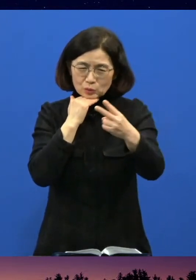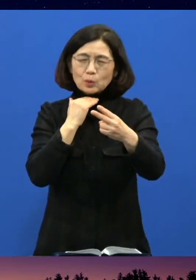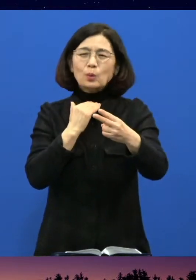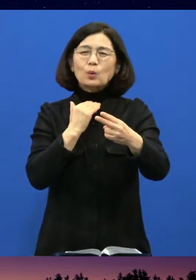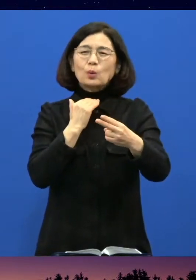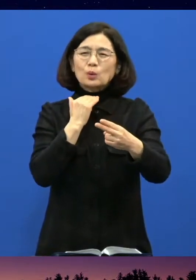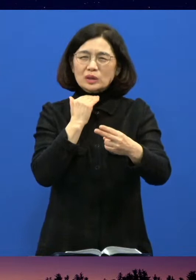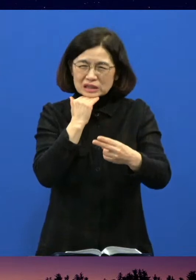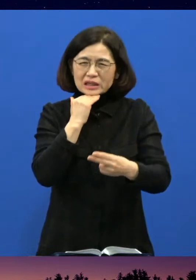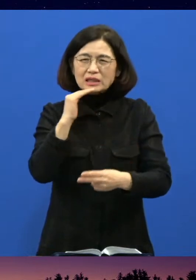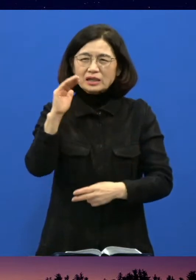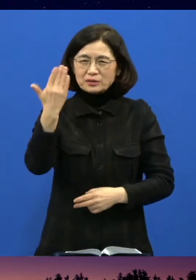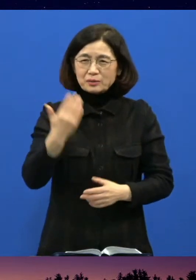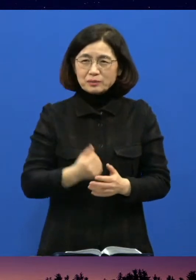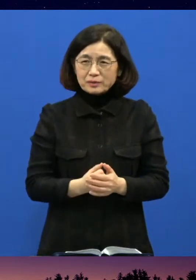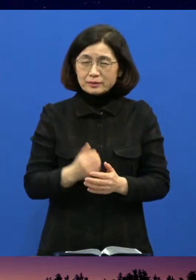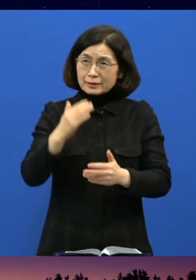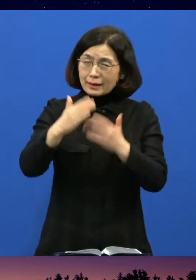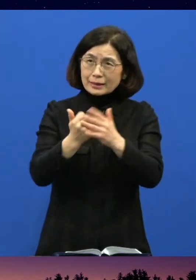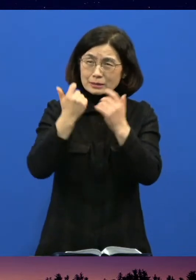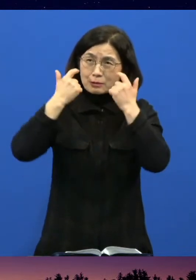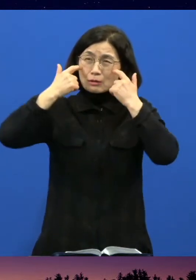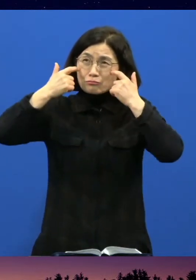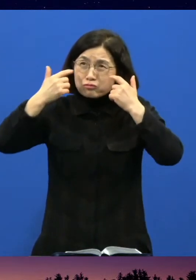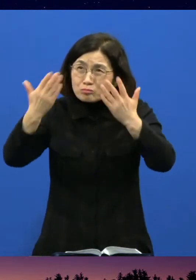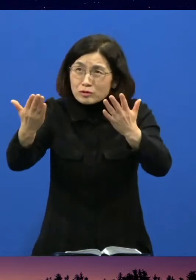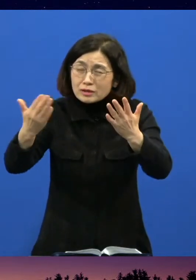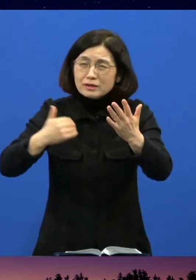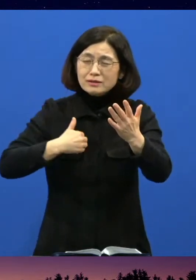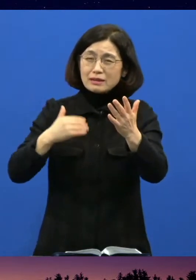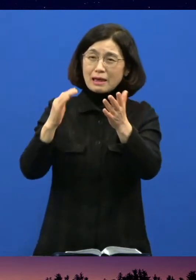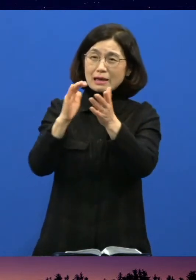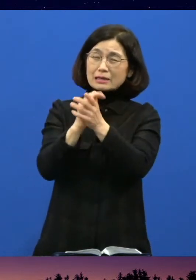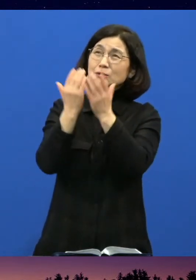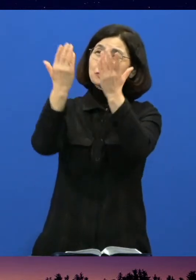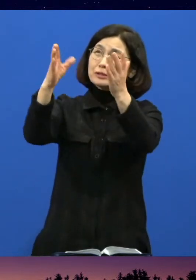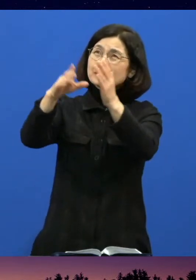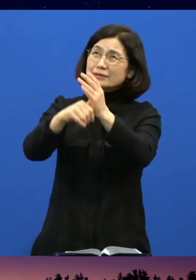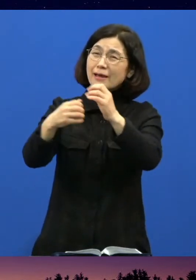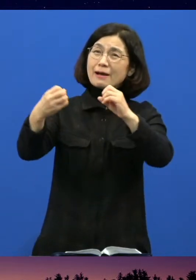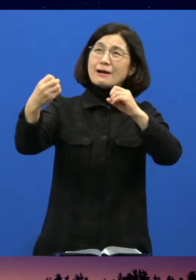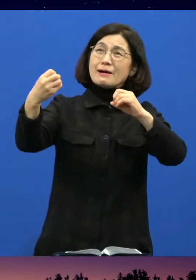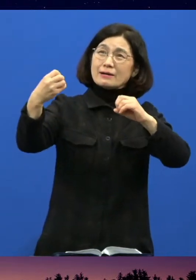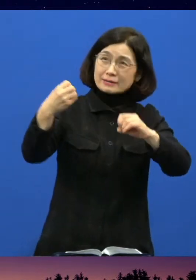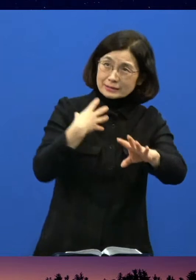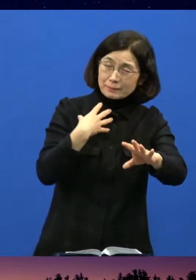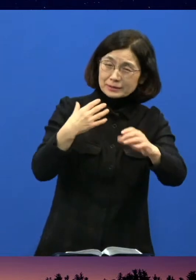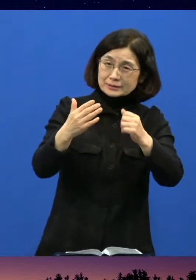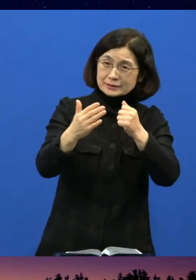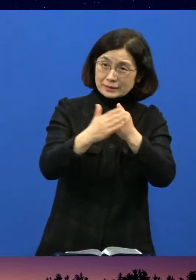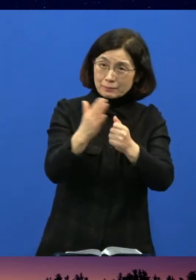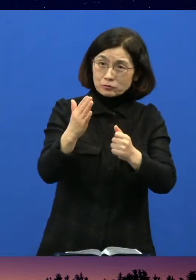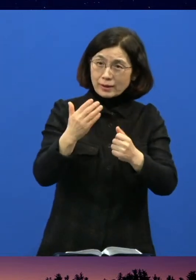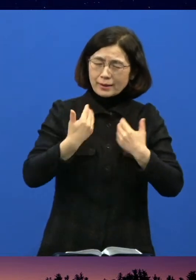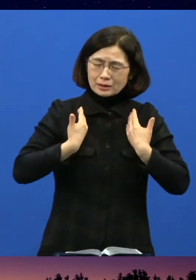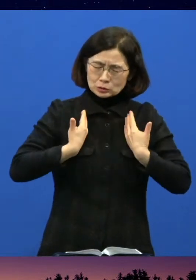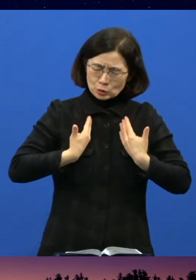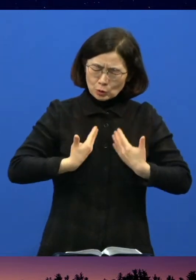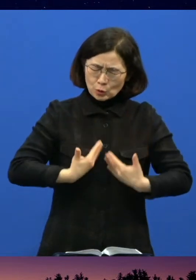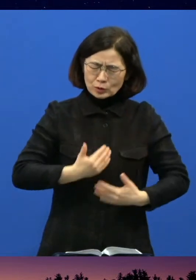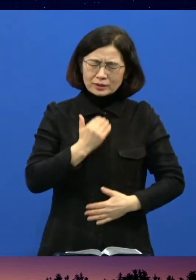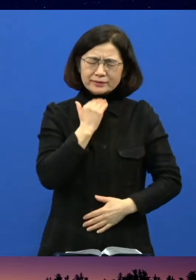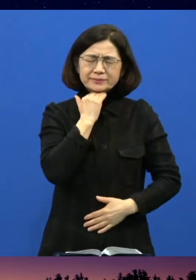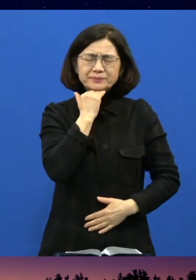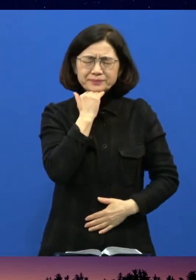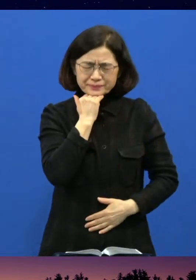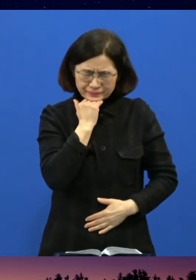분명히 하나님께서 내 기도에 응답하실 거라는 걸 믿고 잠잠히 그분을 기다리고 바라는 거예요. 그걸